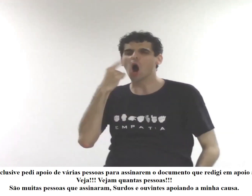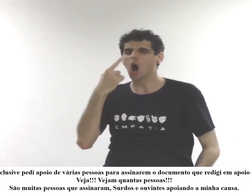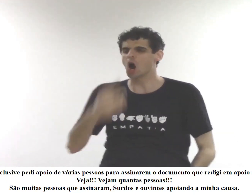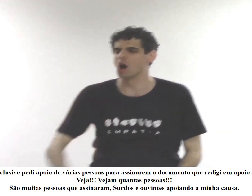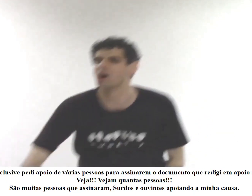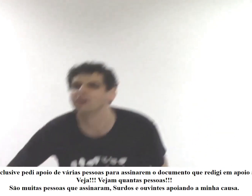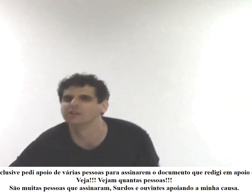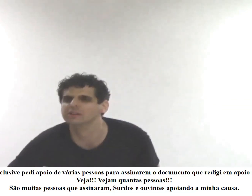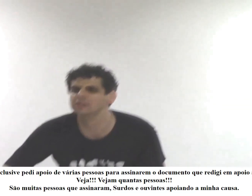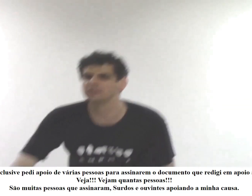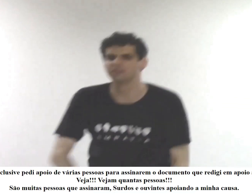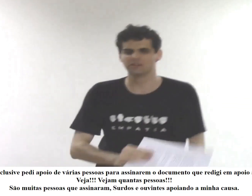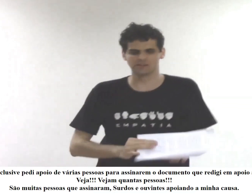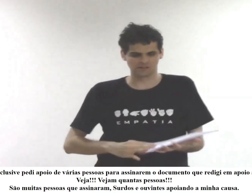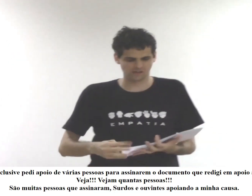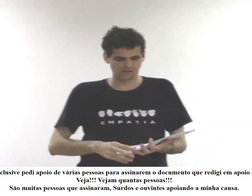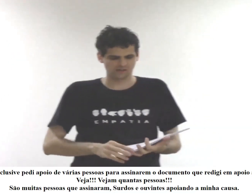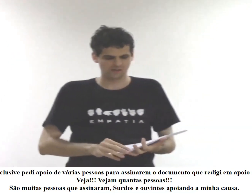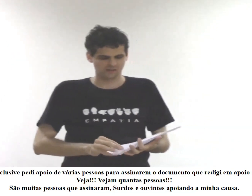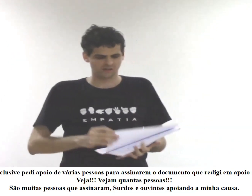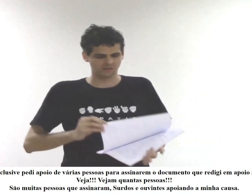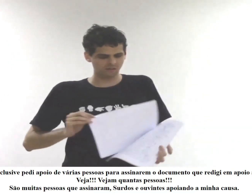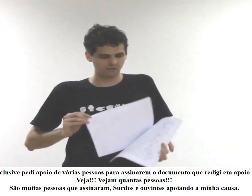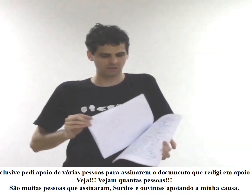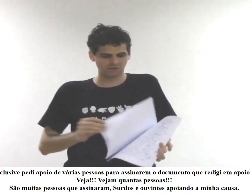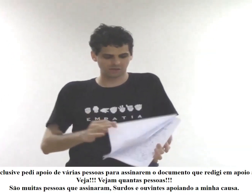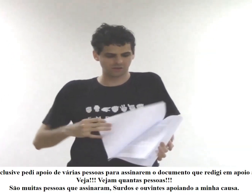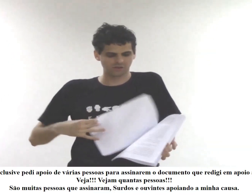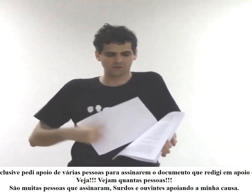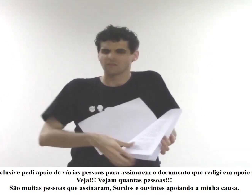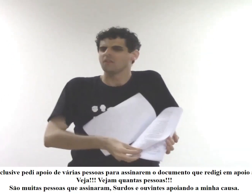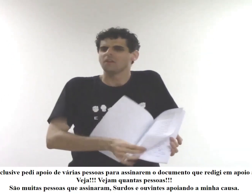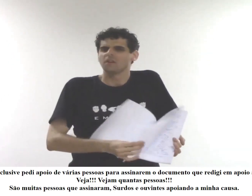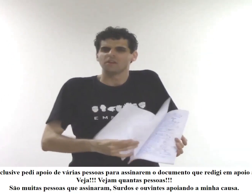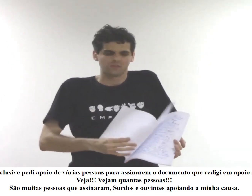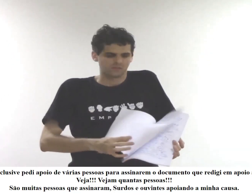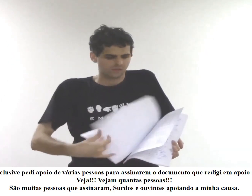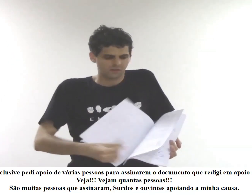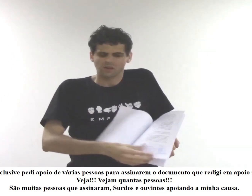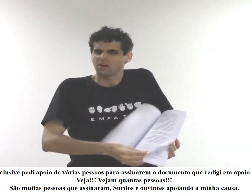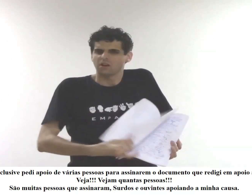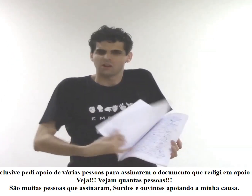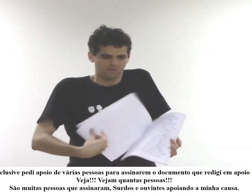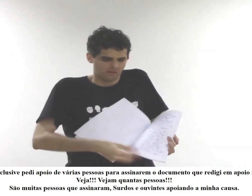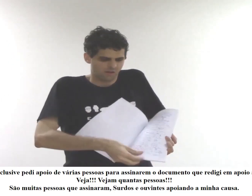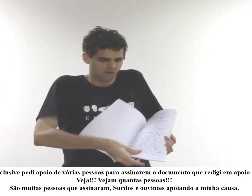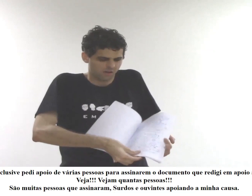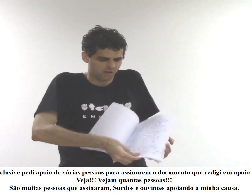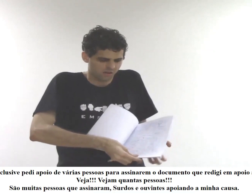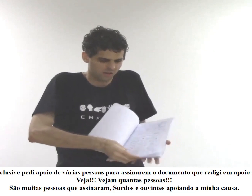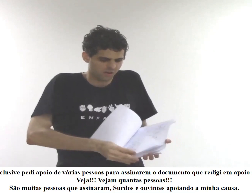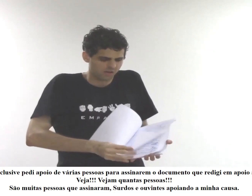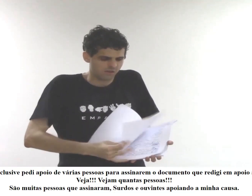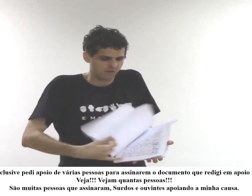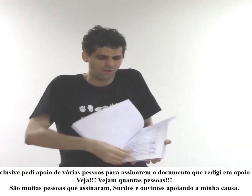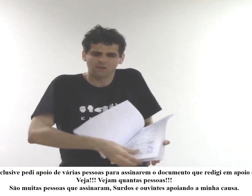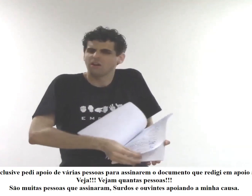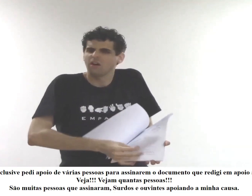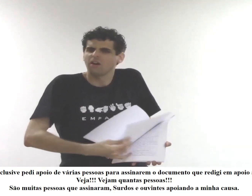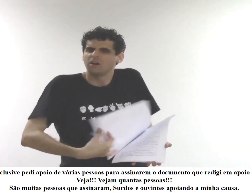pessoas assinassem em apoio à minha situação. Veja, o documento é esse aqui que eu tenho nas minhas mãos. Veja as assinaturas,